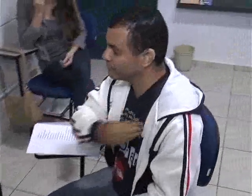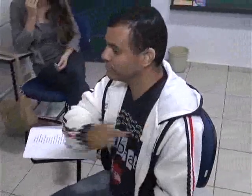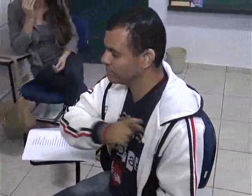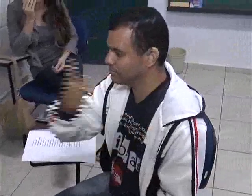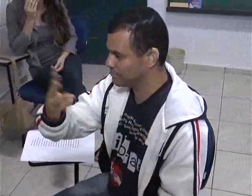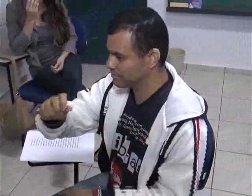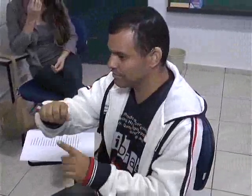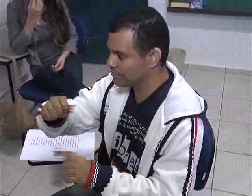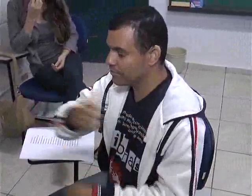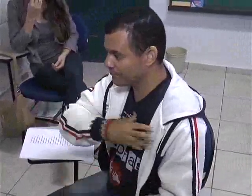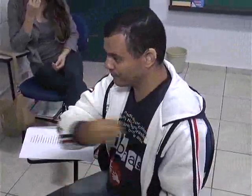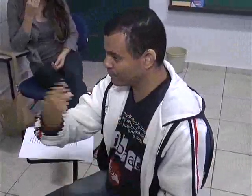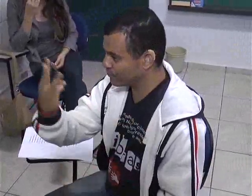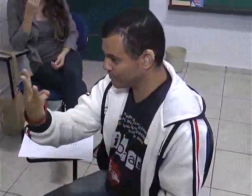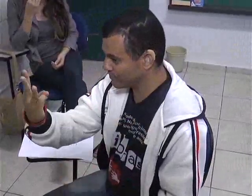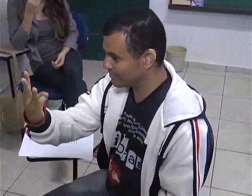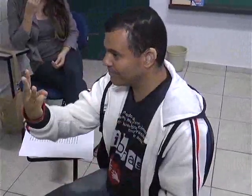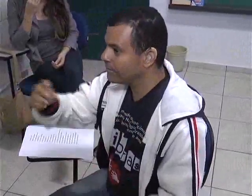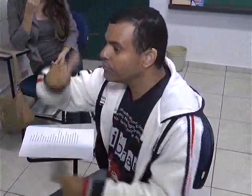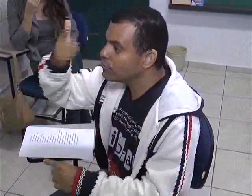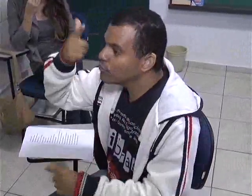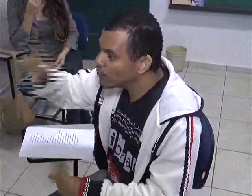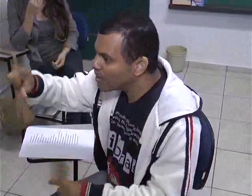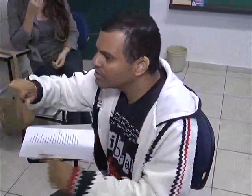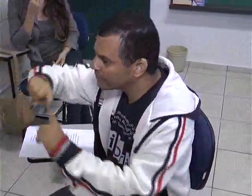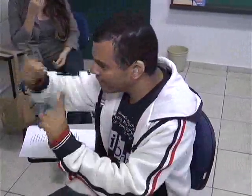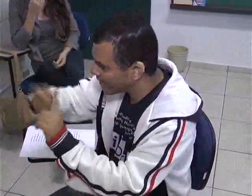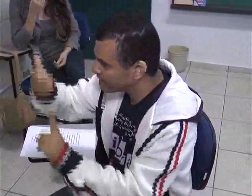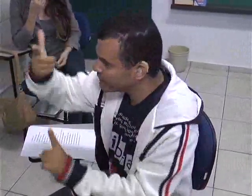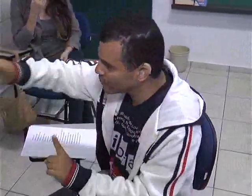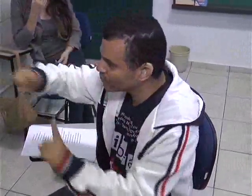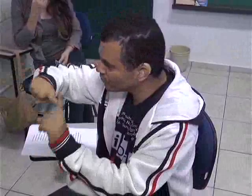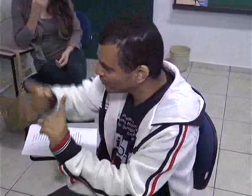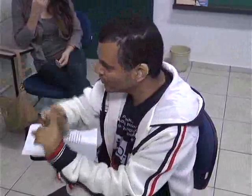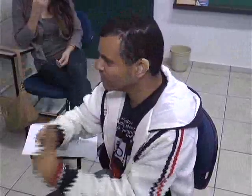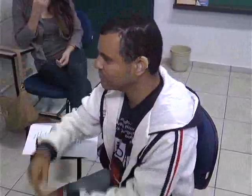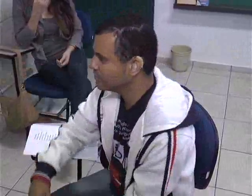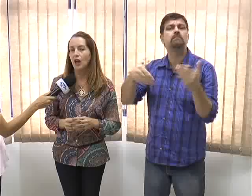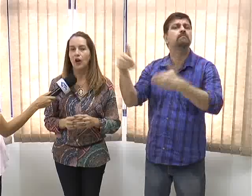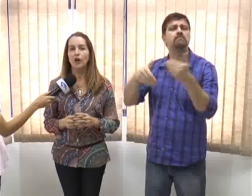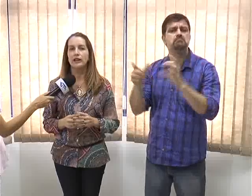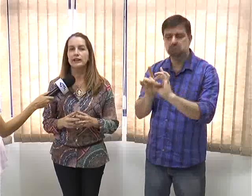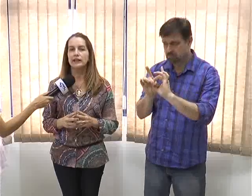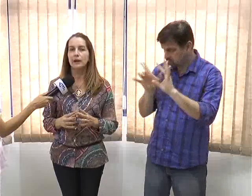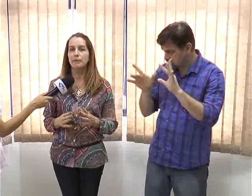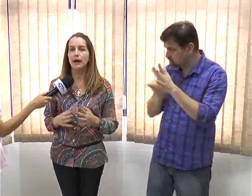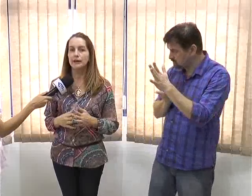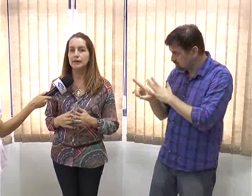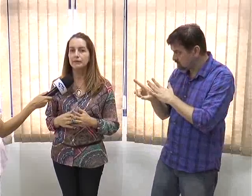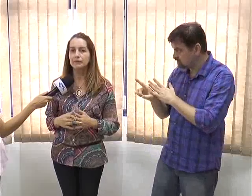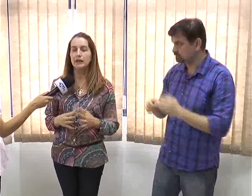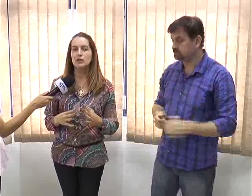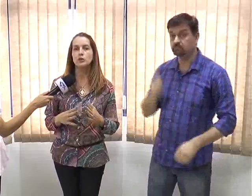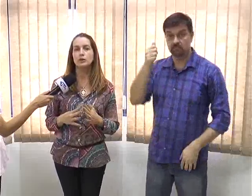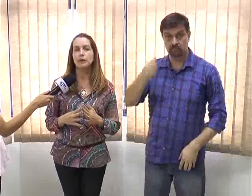E no próximo dia 21 de março, começam as aulas para a segunda turma. Olha, aqui na APADA, desde o ano